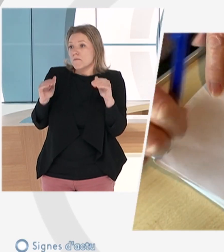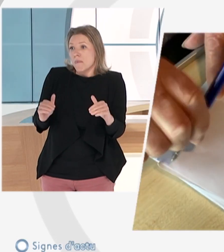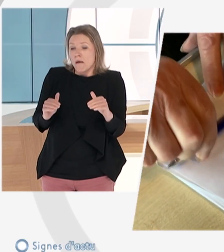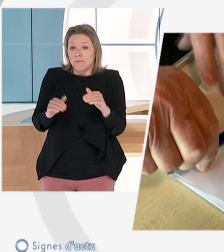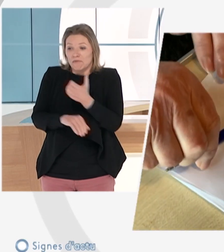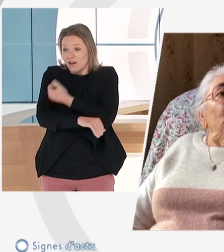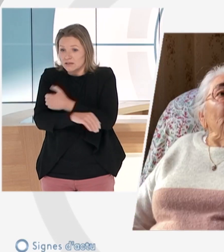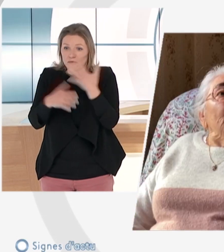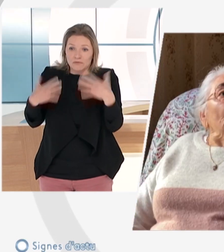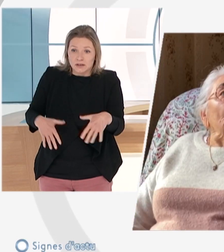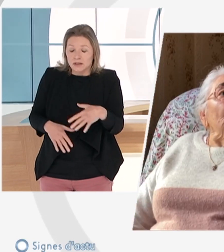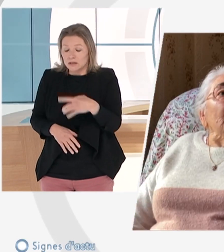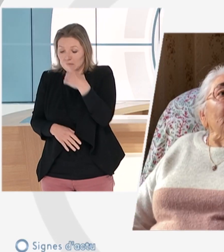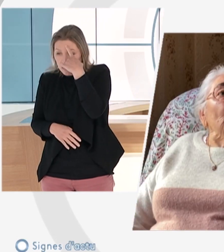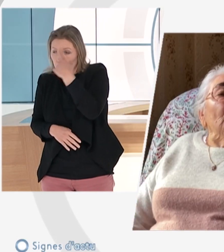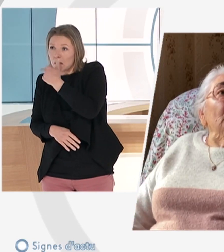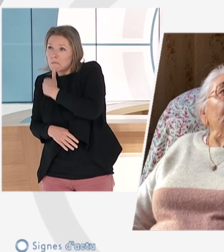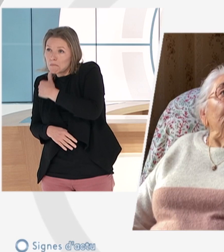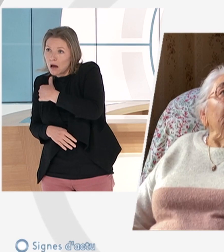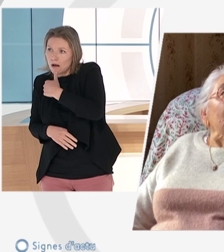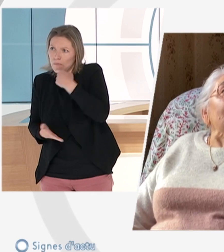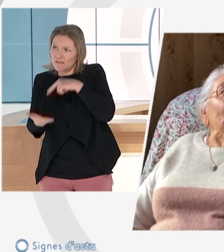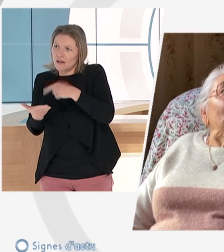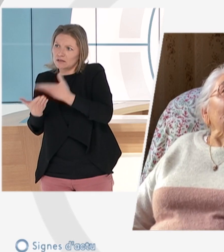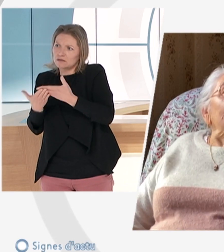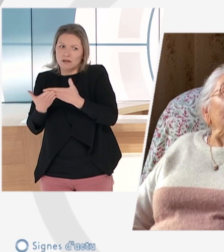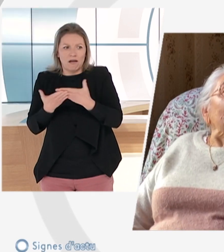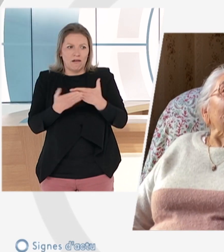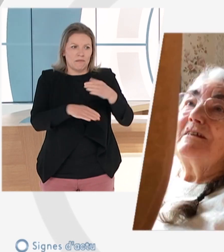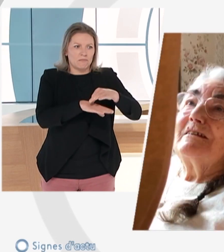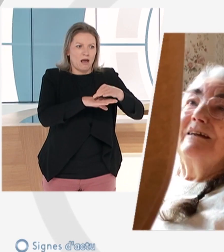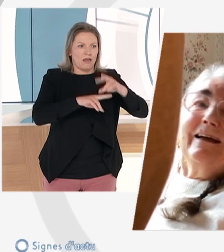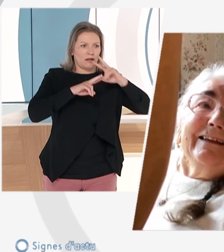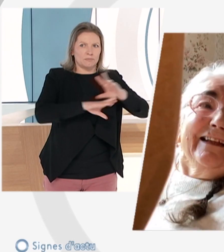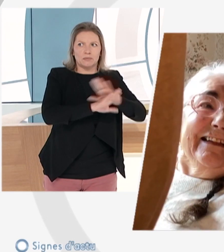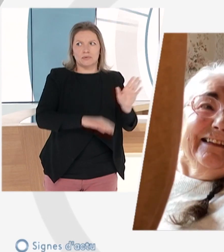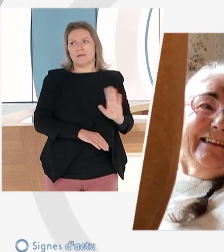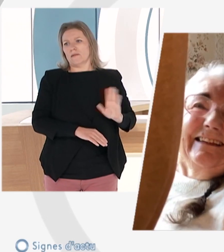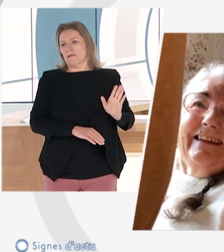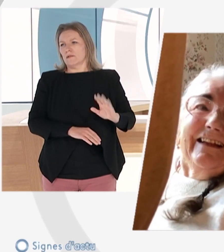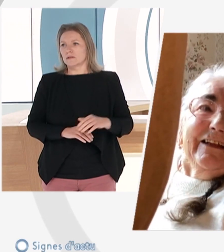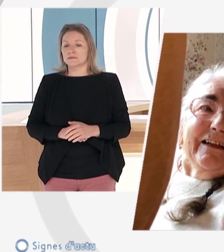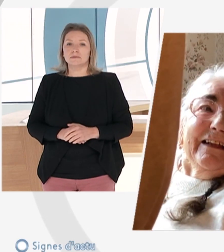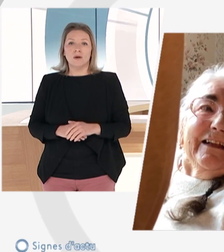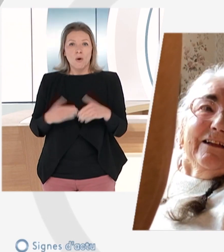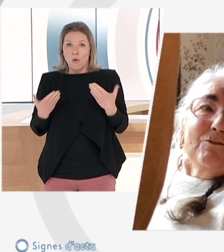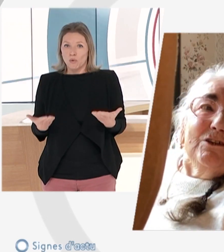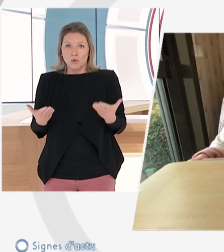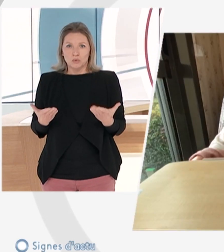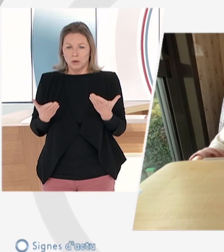petits maux de tête ou n'importe, c'est mieux que d'étouffer. C'est mieux que d'étouffer. Aujourd'hui, elle n'a plus de